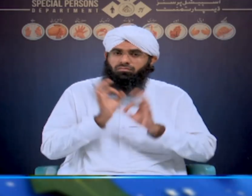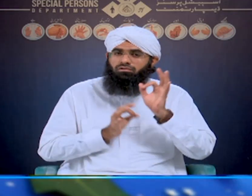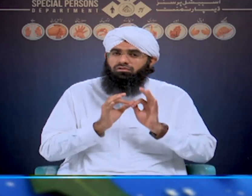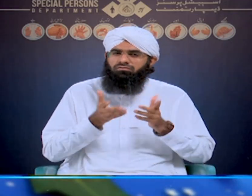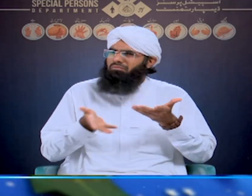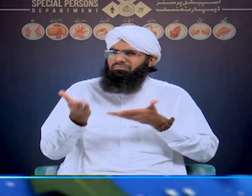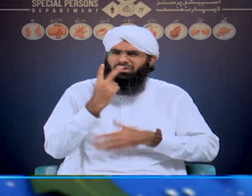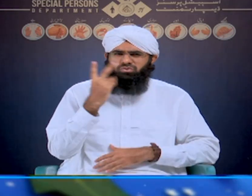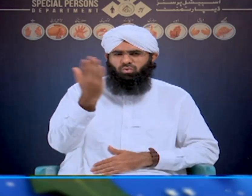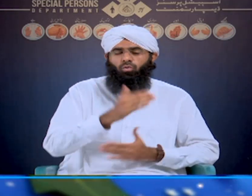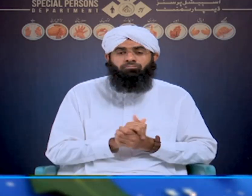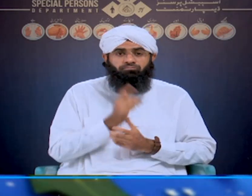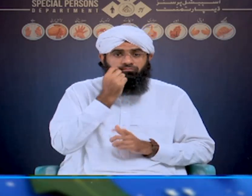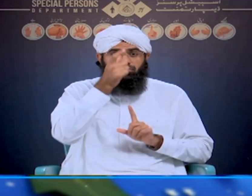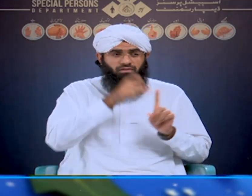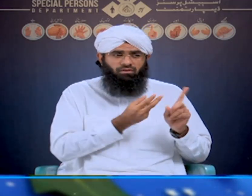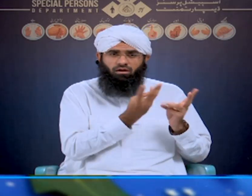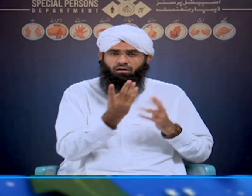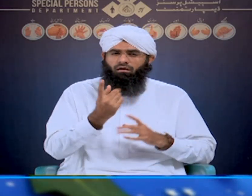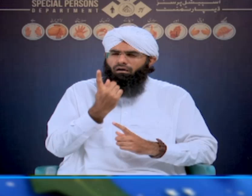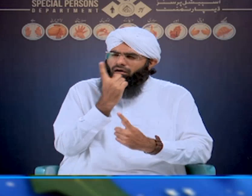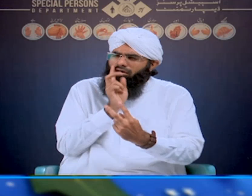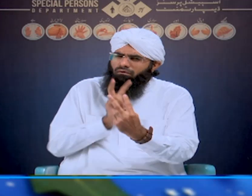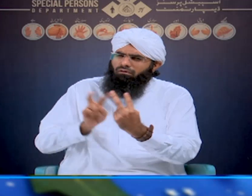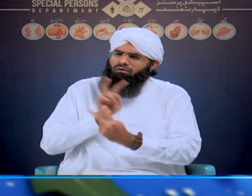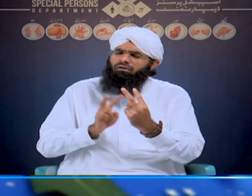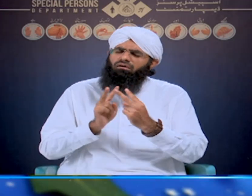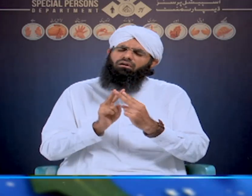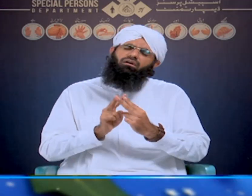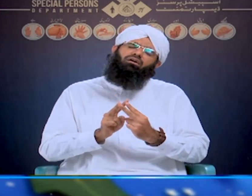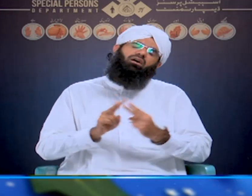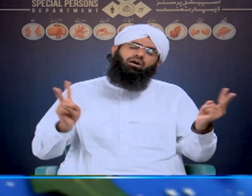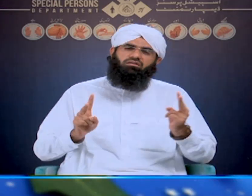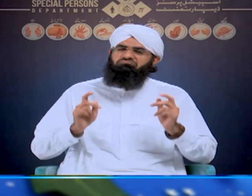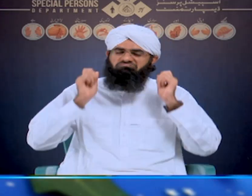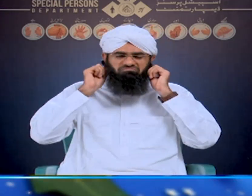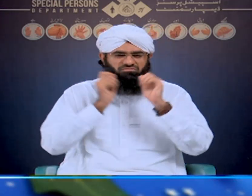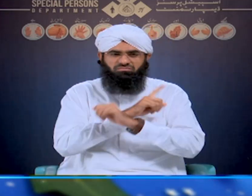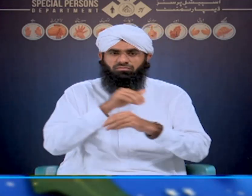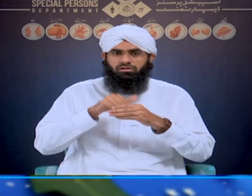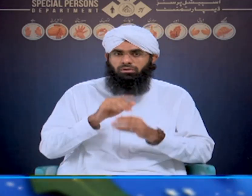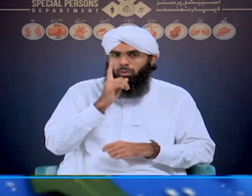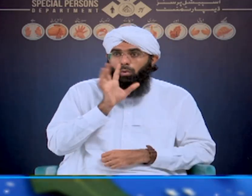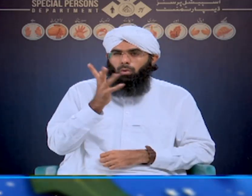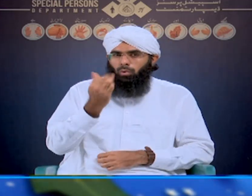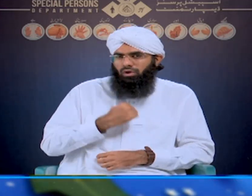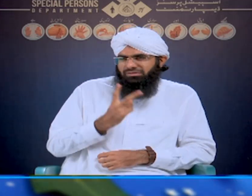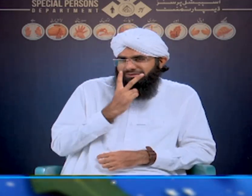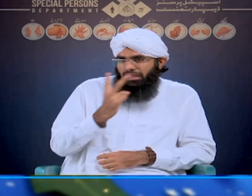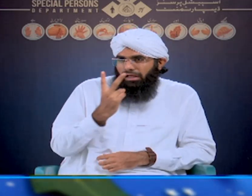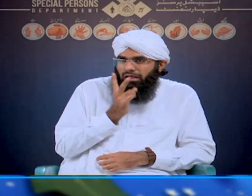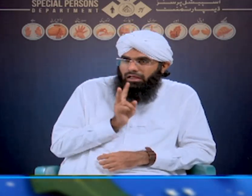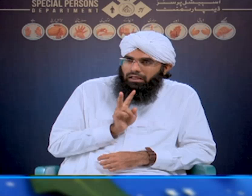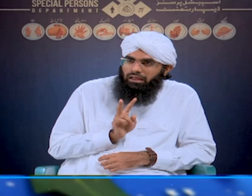عام مشاہدہ ہے کہ بعض لوگ بد نگاہی کے اس قدر عادی ہو چکے ہیں کہ معاذ اللہ جب تک غیر محرم عورتوں کو